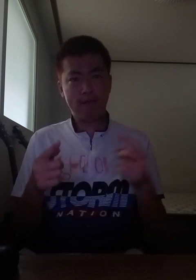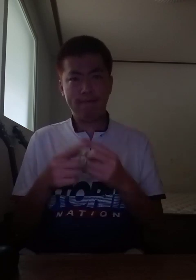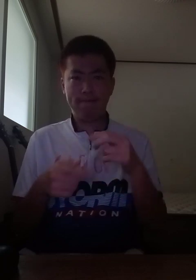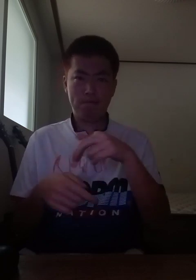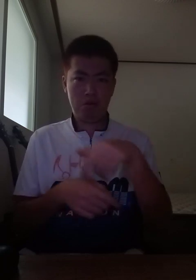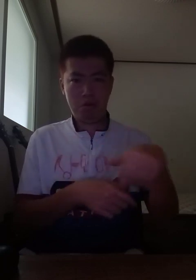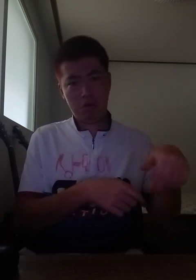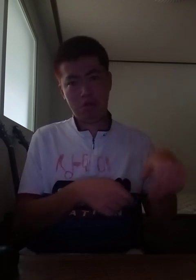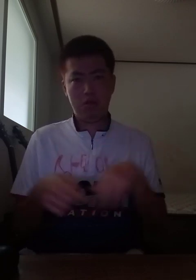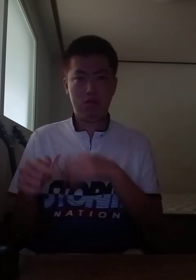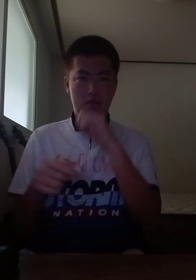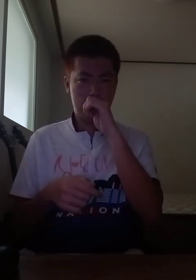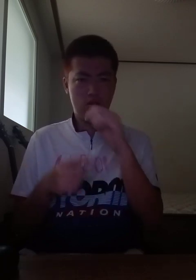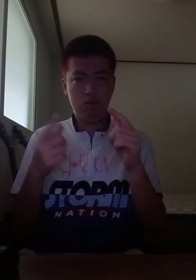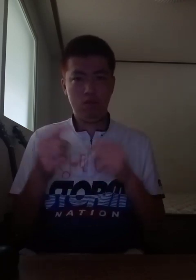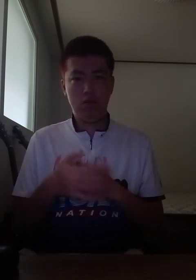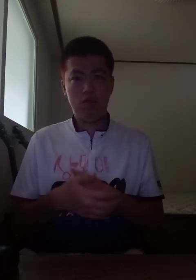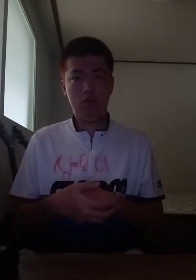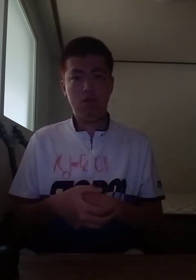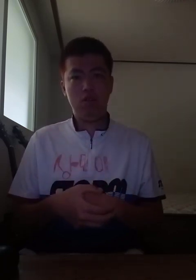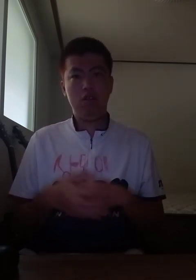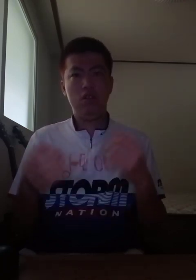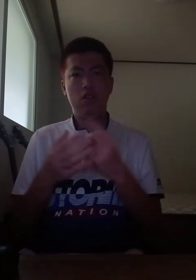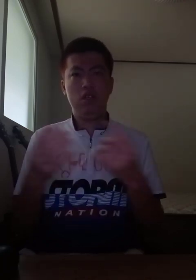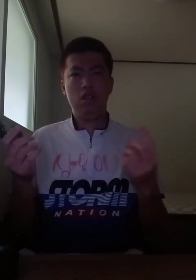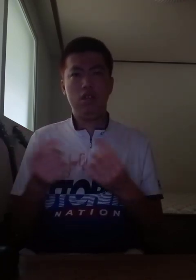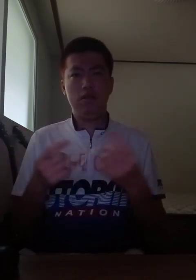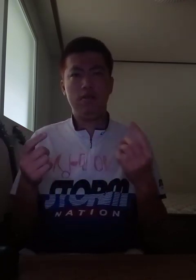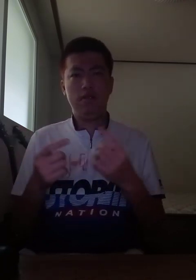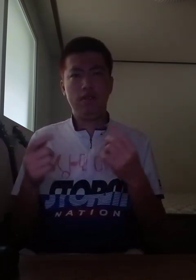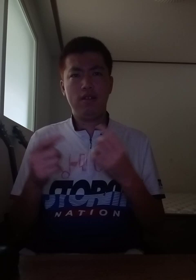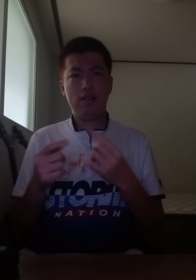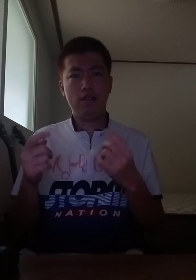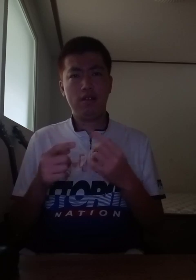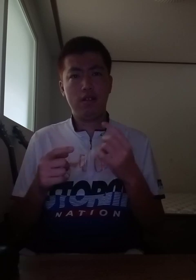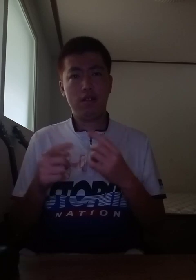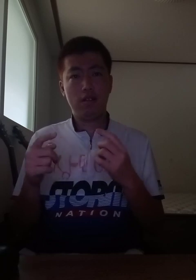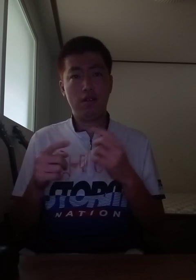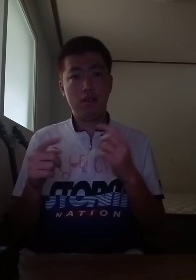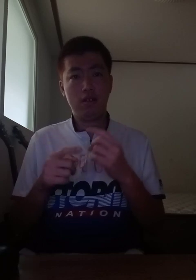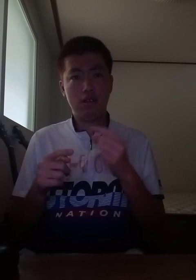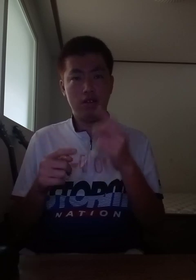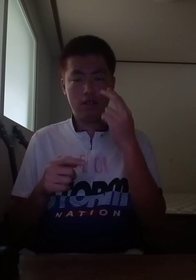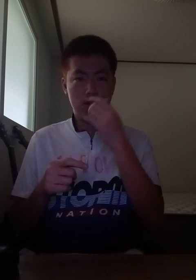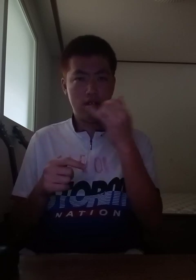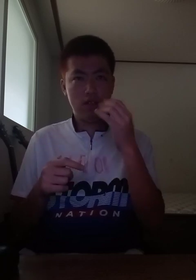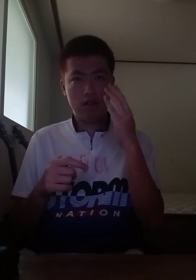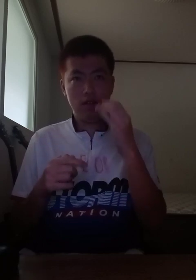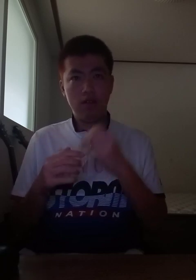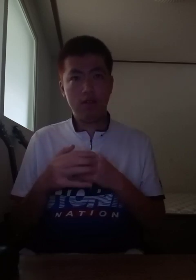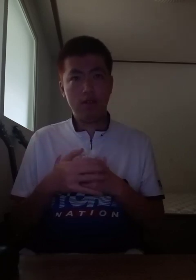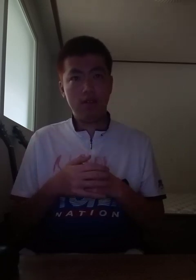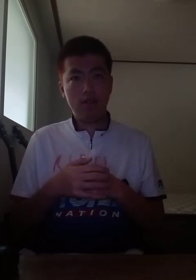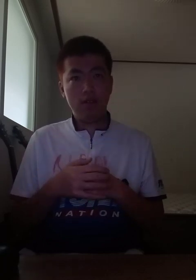있게 해줬으면 좋겠어요. 이렇다 보니 문을 넘어가는 방법을 개발해내는 아이들도 있습니다. 근데 밟고